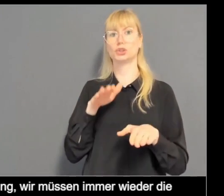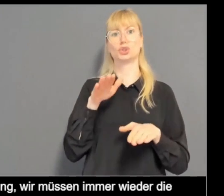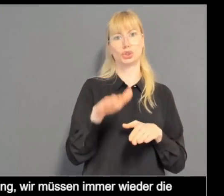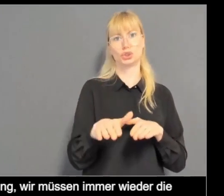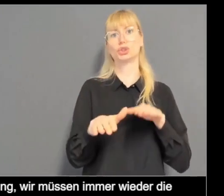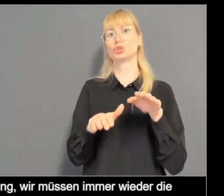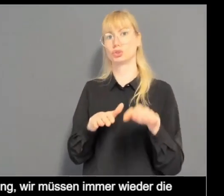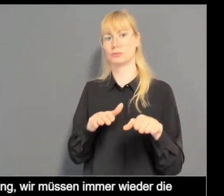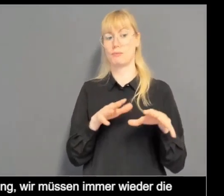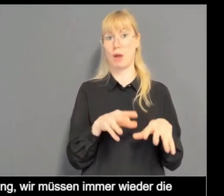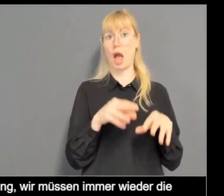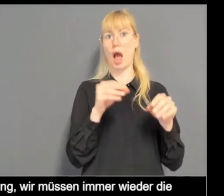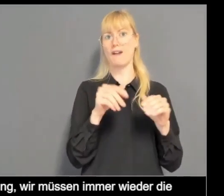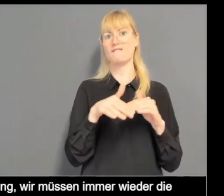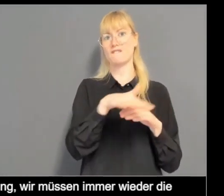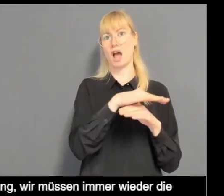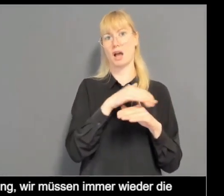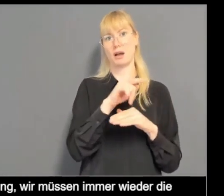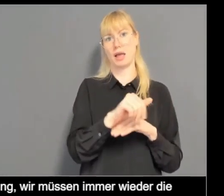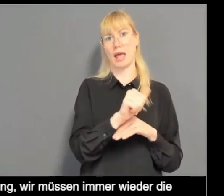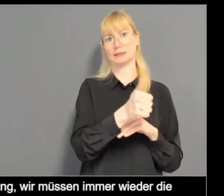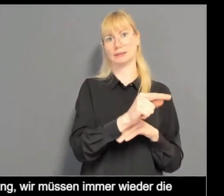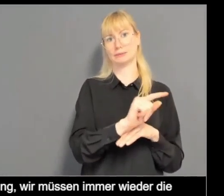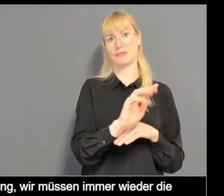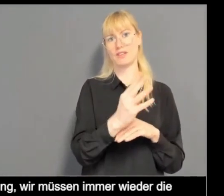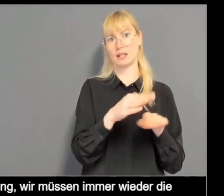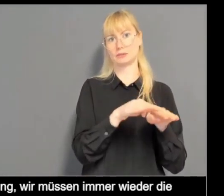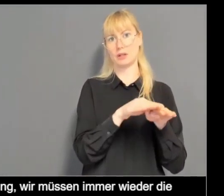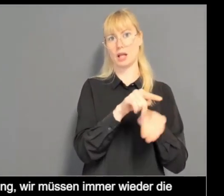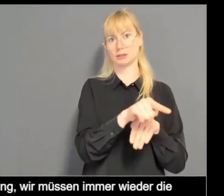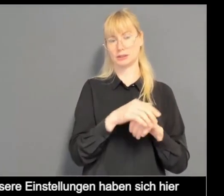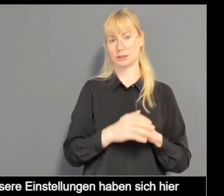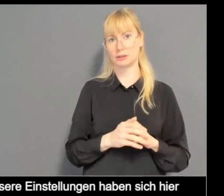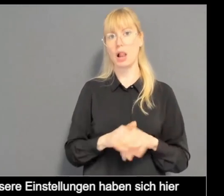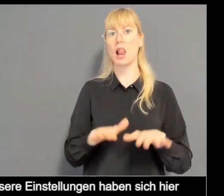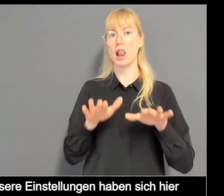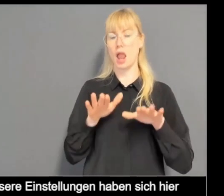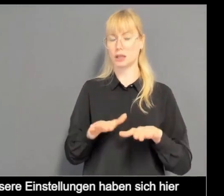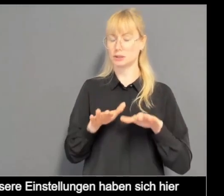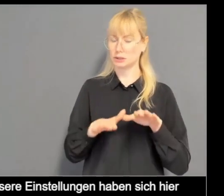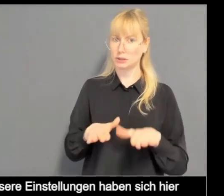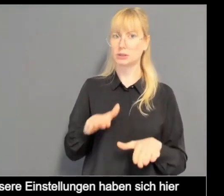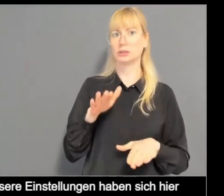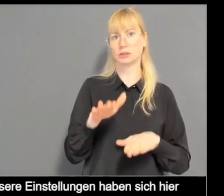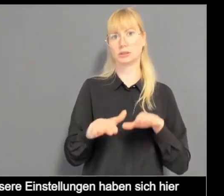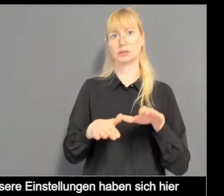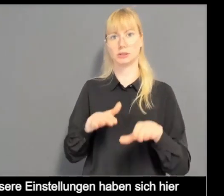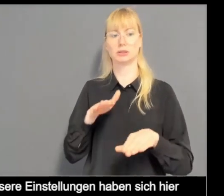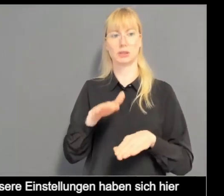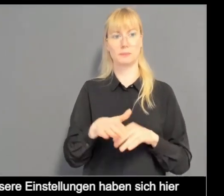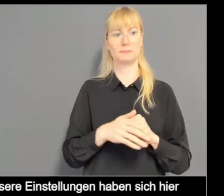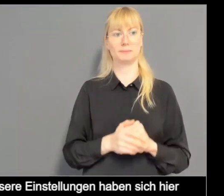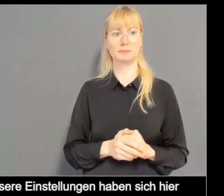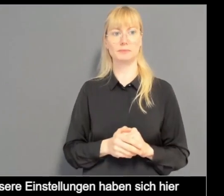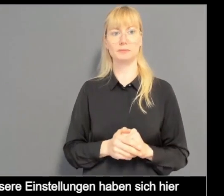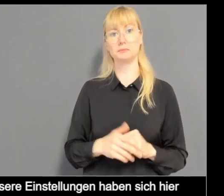Jahre stufig machen wollen und einfach auch um Erfahrungen zu sammeln, gerade wie Sie das auch dargestellt haben, zu sehen,